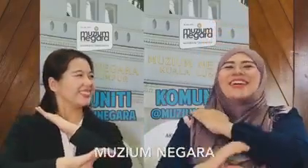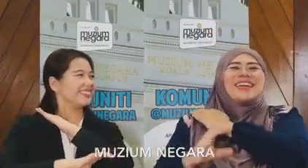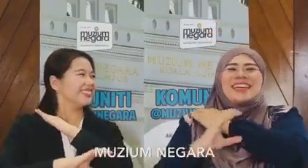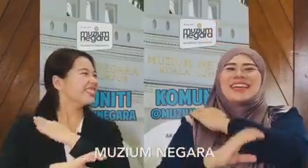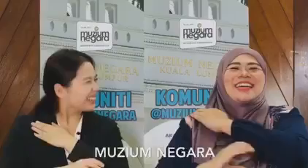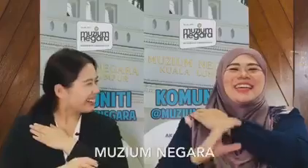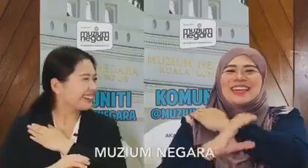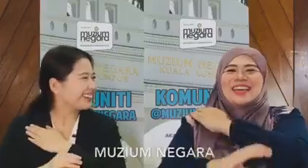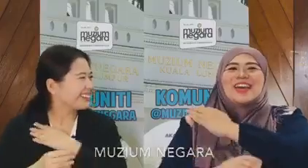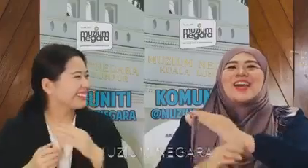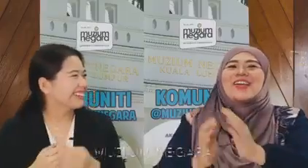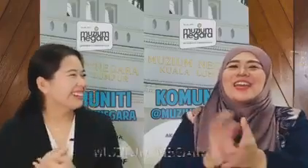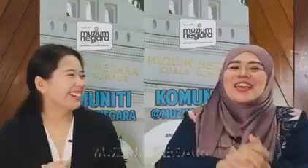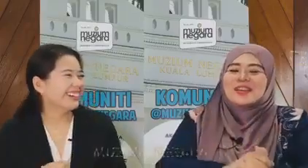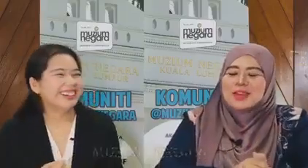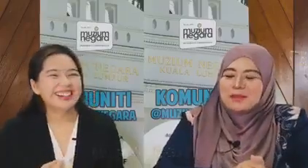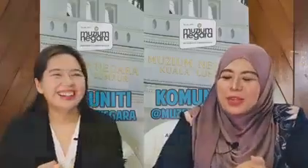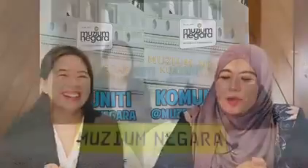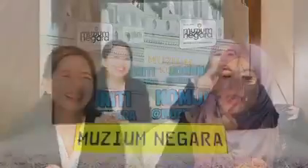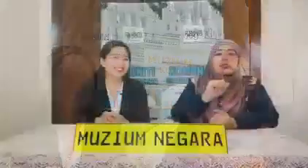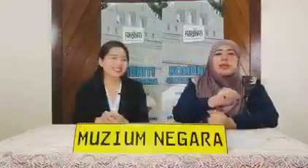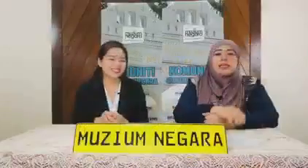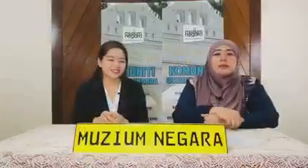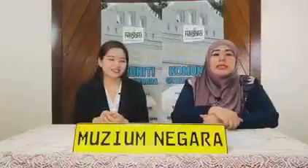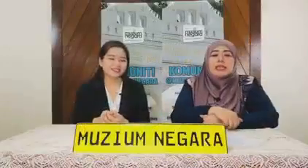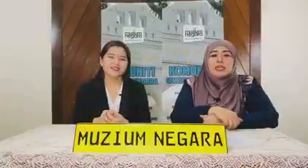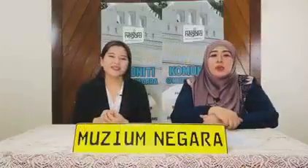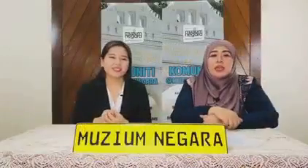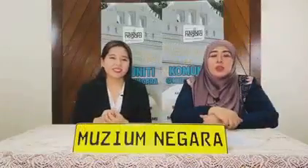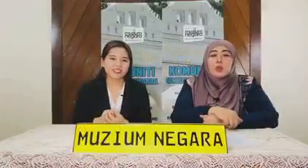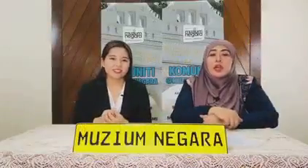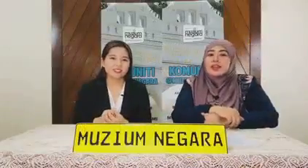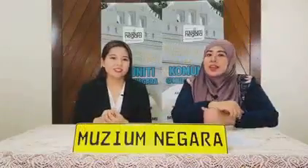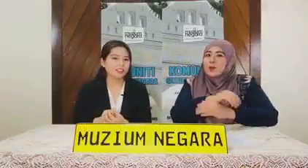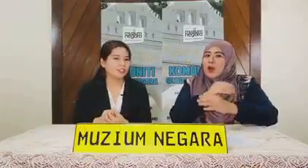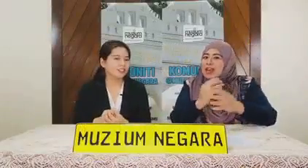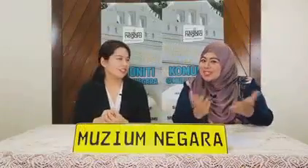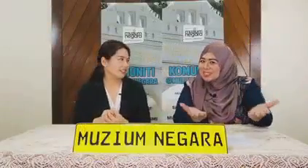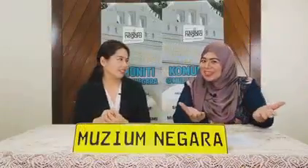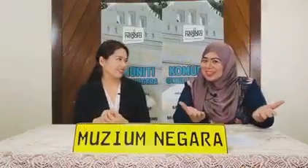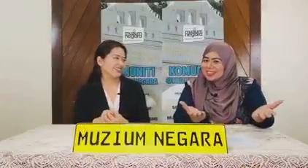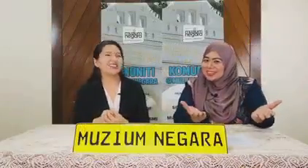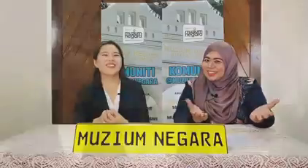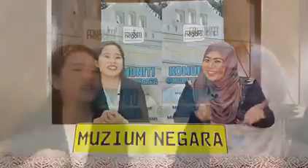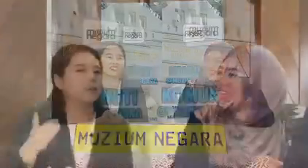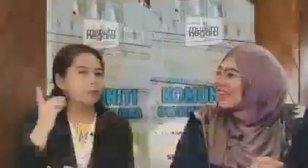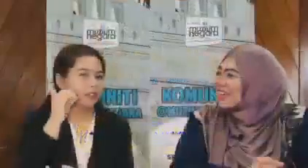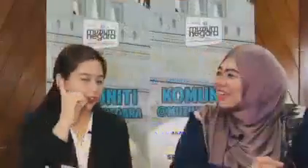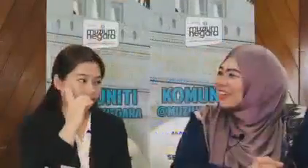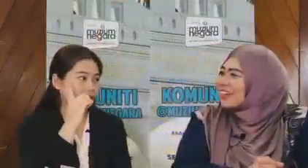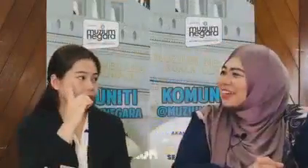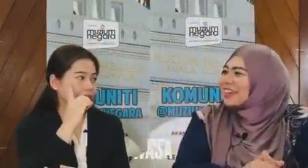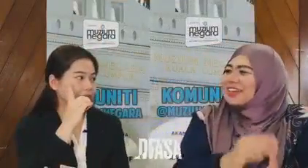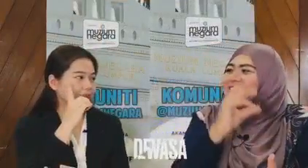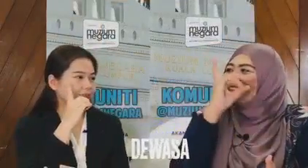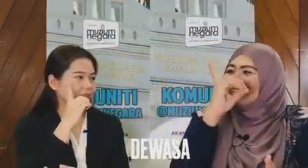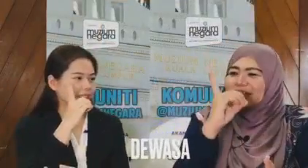Negara. Yeah. Senang kan? Ya, menarik. Okey, kita belajar perkataan yang kedua iaitu dewasa. Dewasa buat D. D.